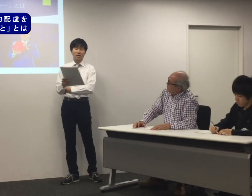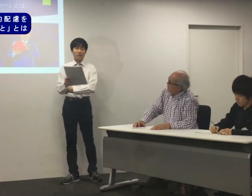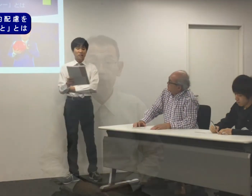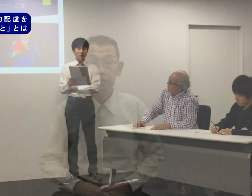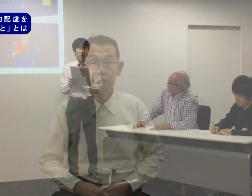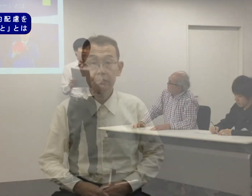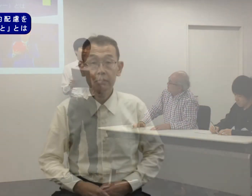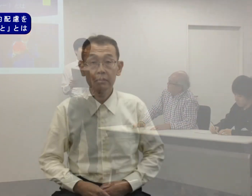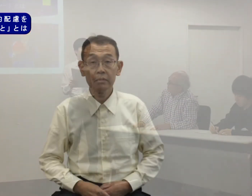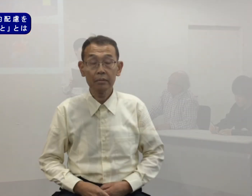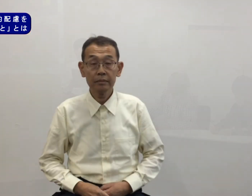の